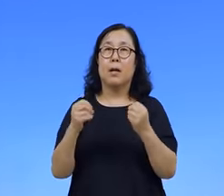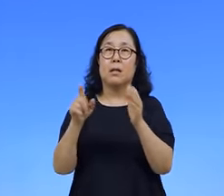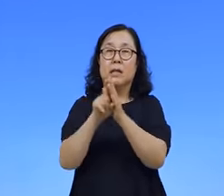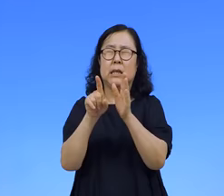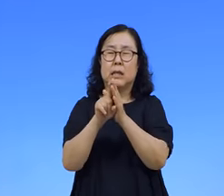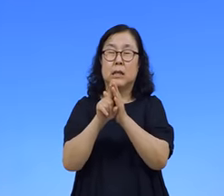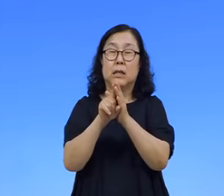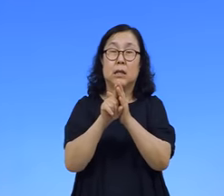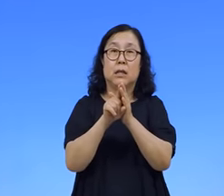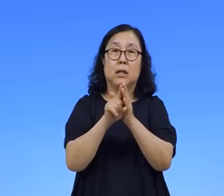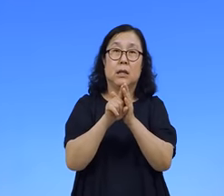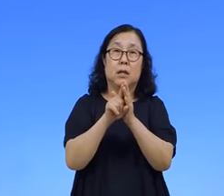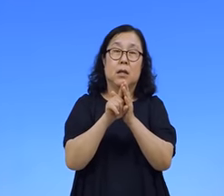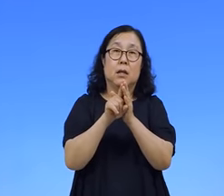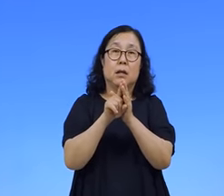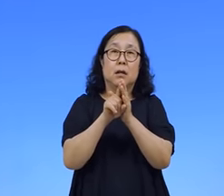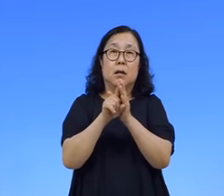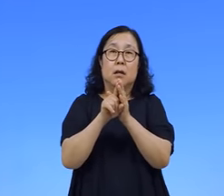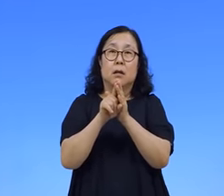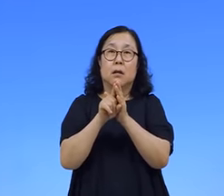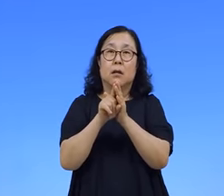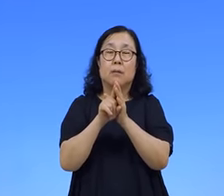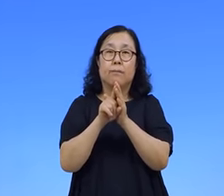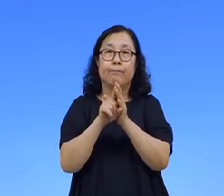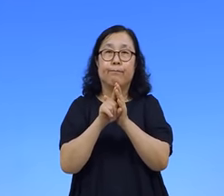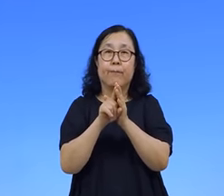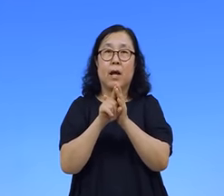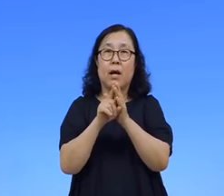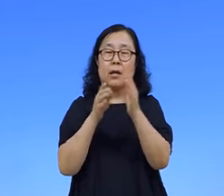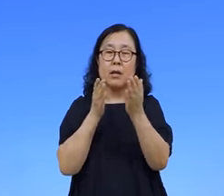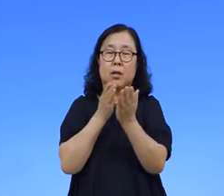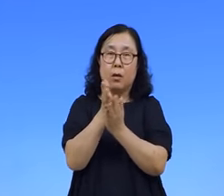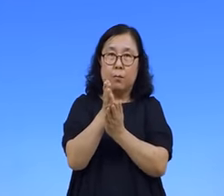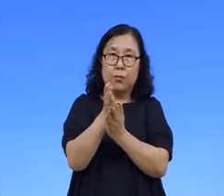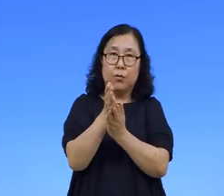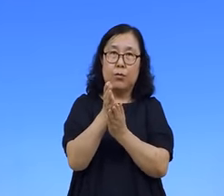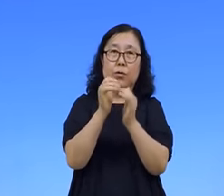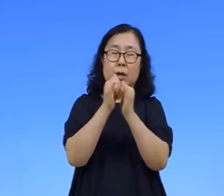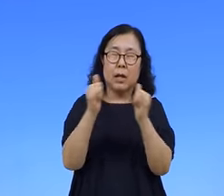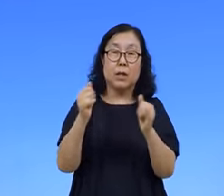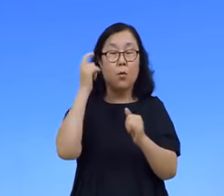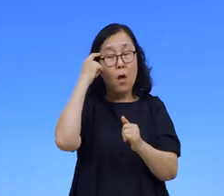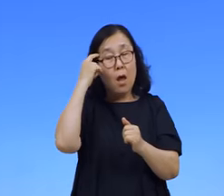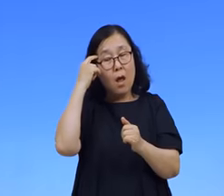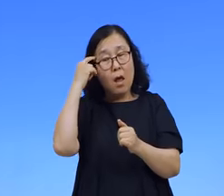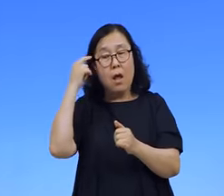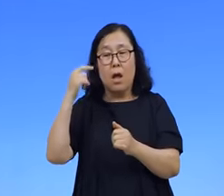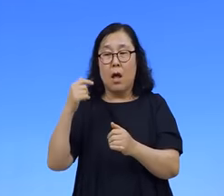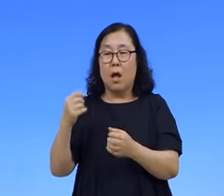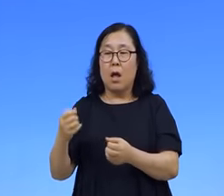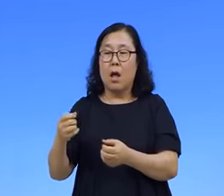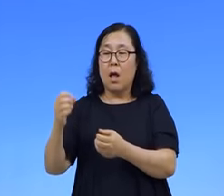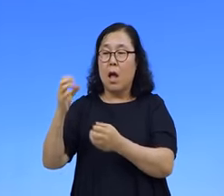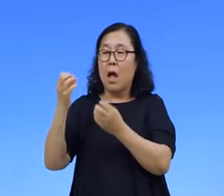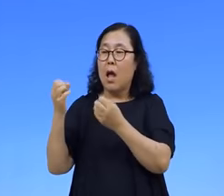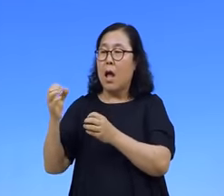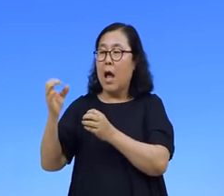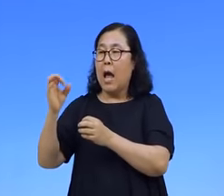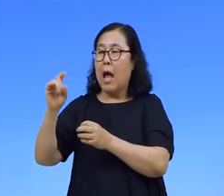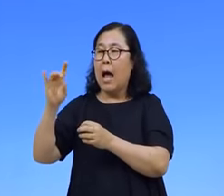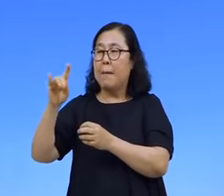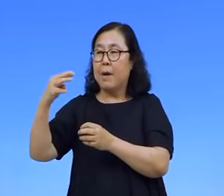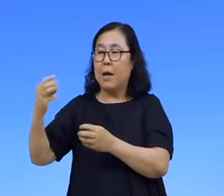많은 신학자들이 이제 왜 하나님이 아벨의 제사는 받으셨는데 가인의 제사는 받지 않았나? 아벨의